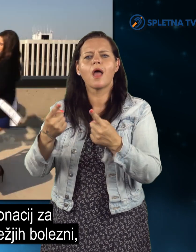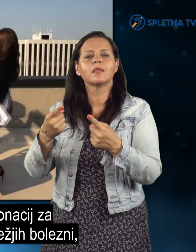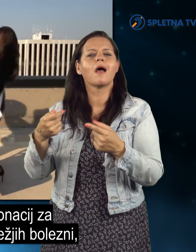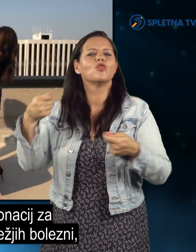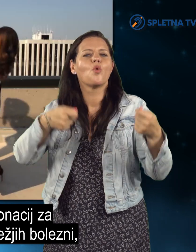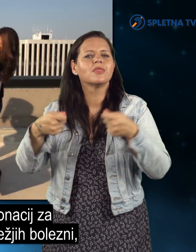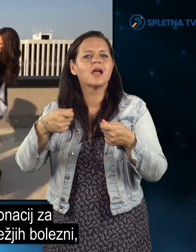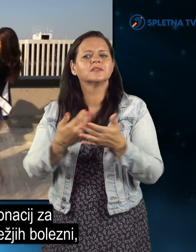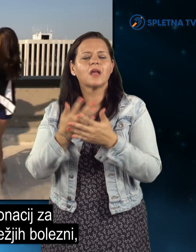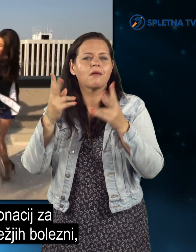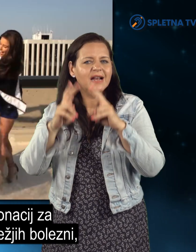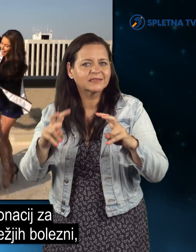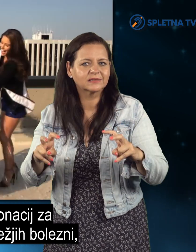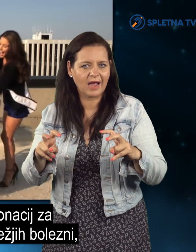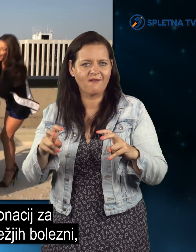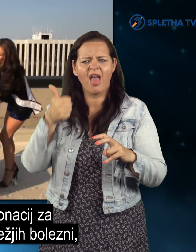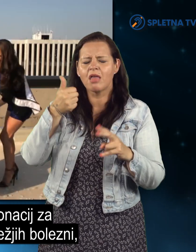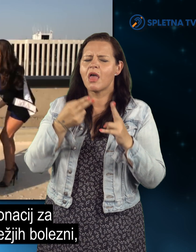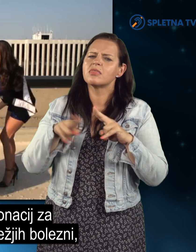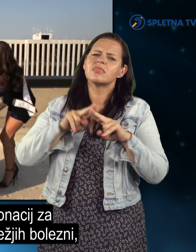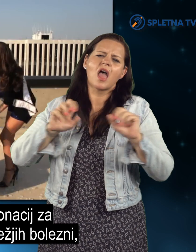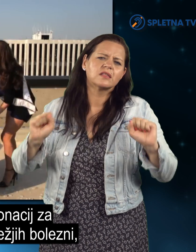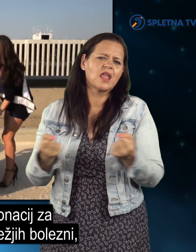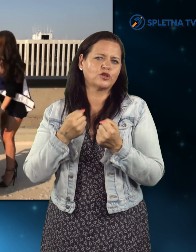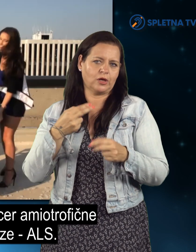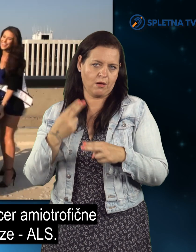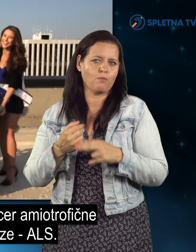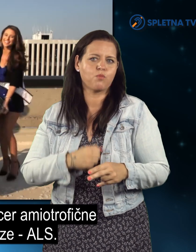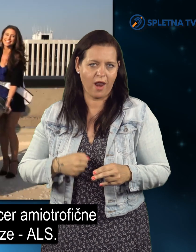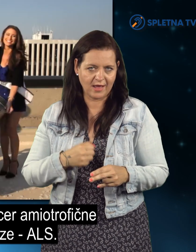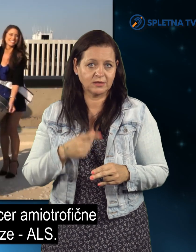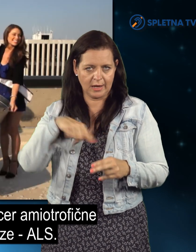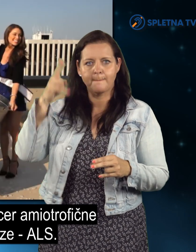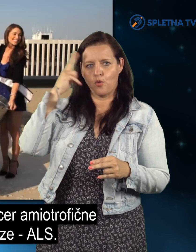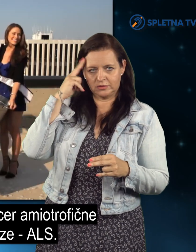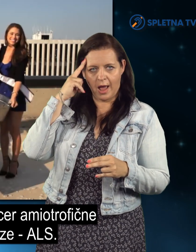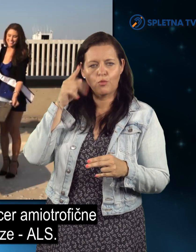za raziskave ene najtežjih bolezni, kar jih poznamo.